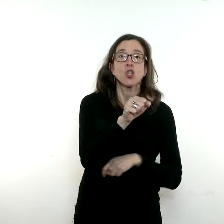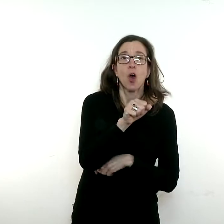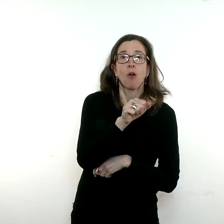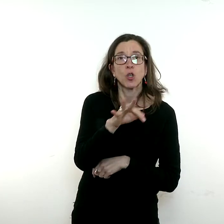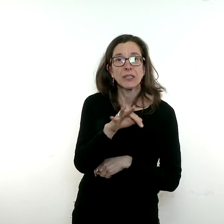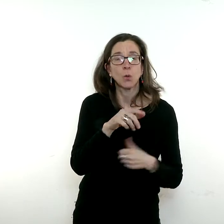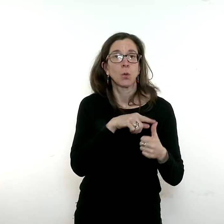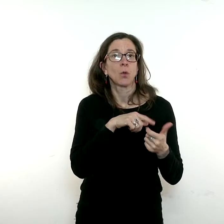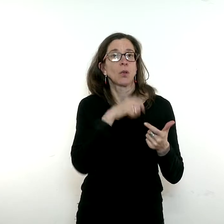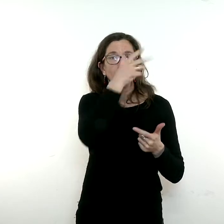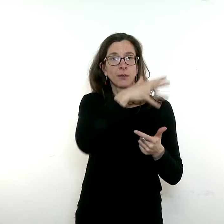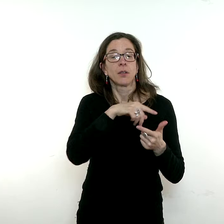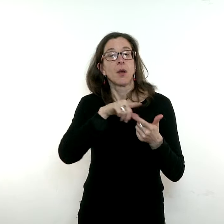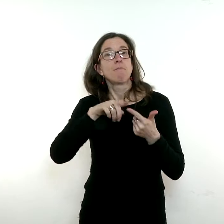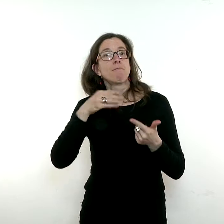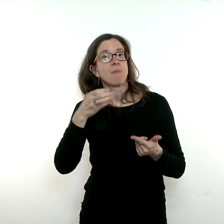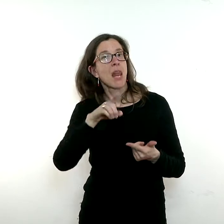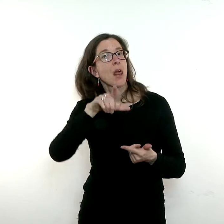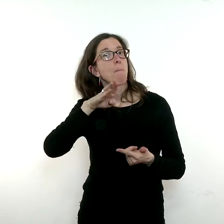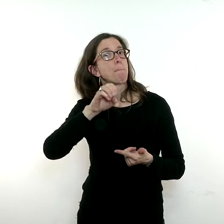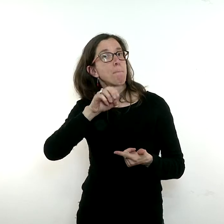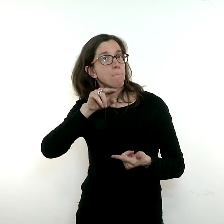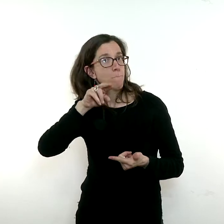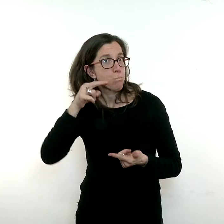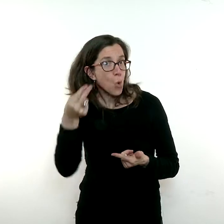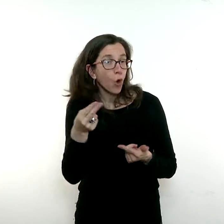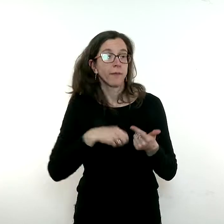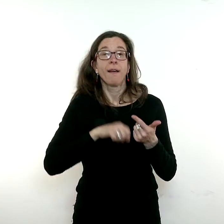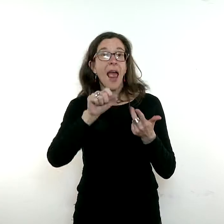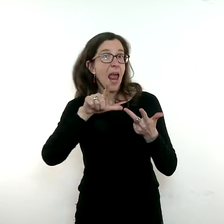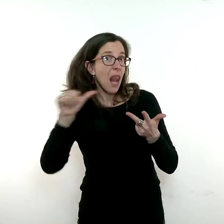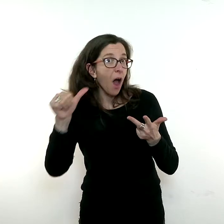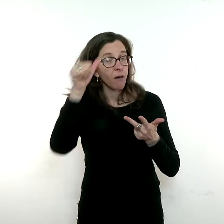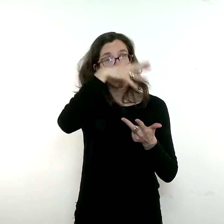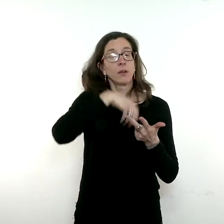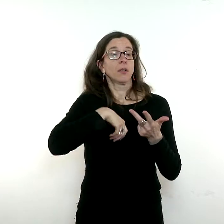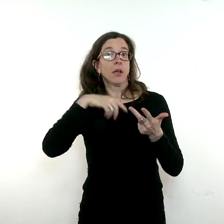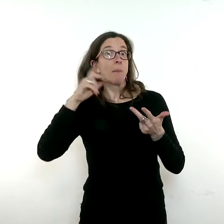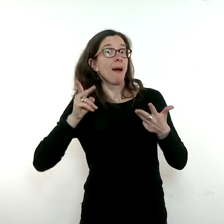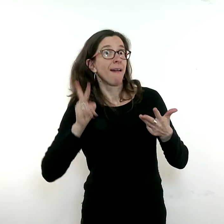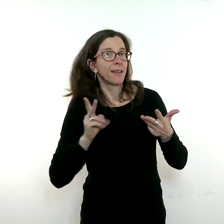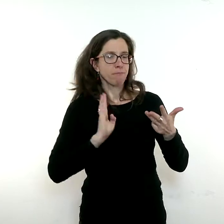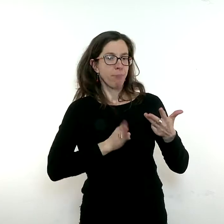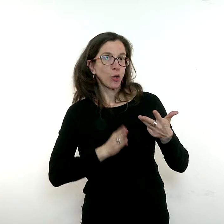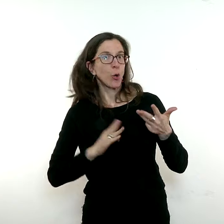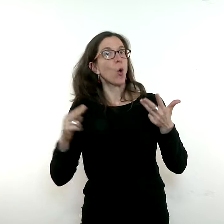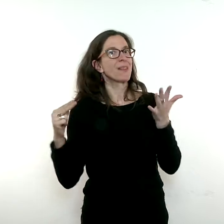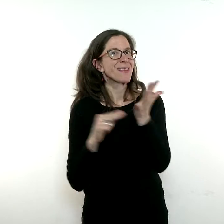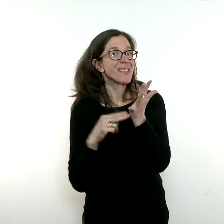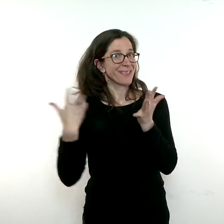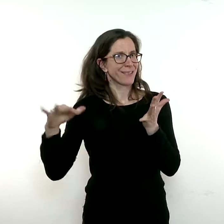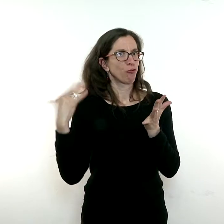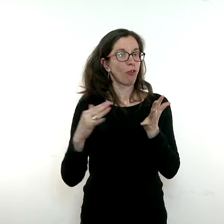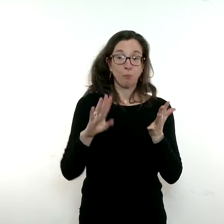et nous serions la 4e ville en France après Paris, Bordeaux et Nice. Donc, au mois